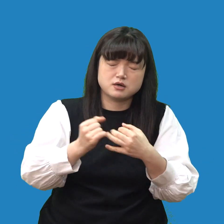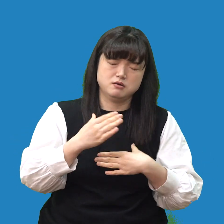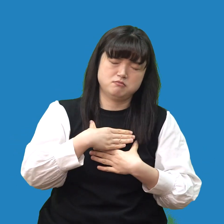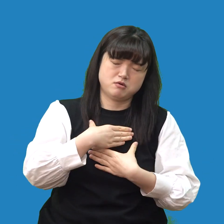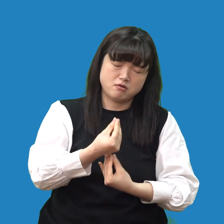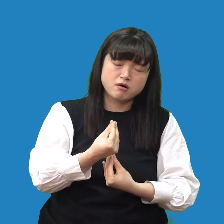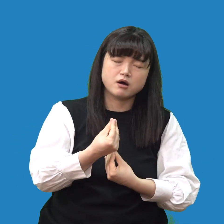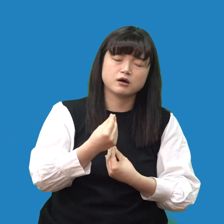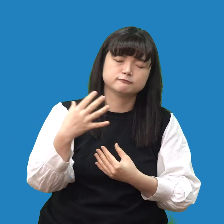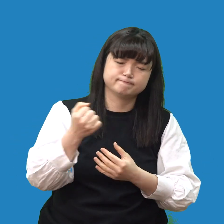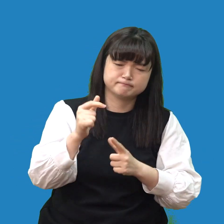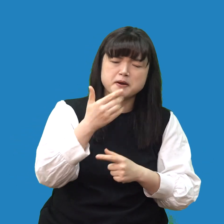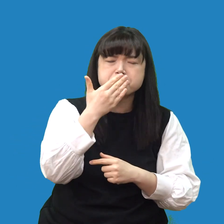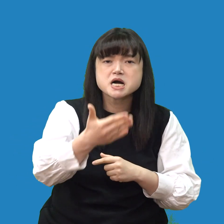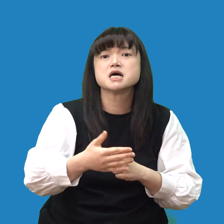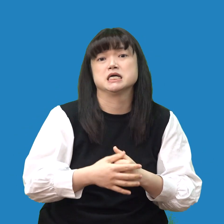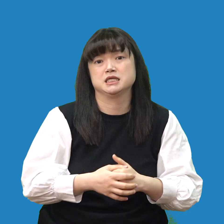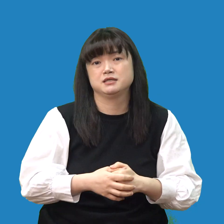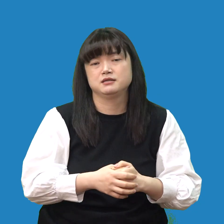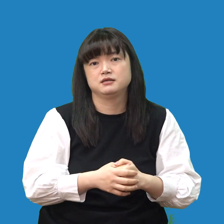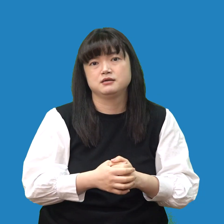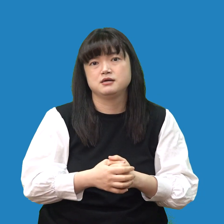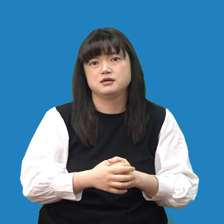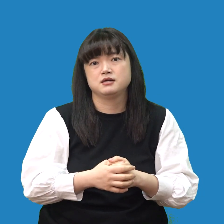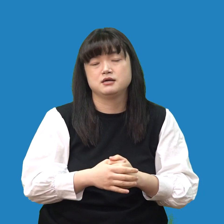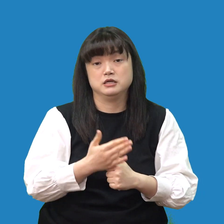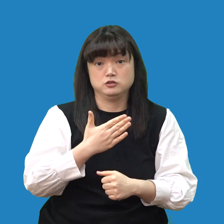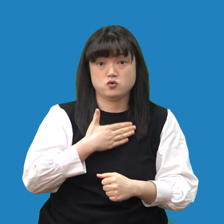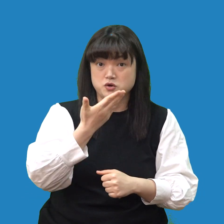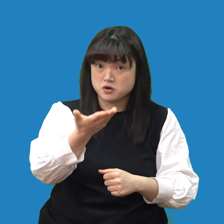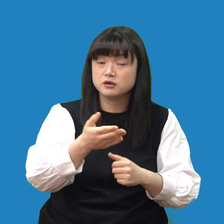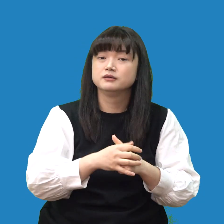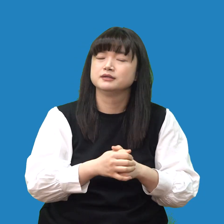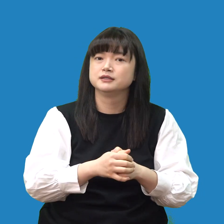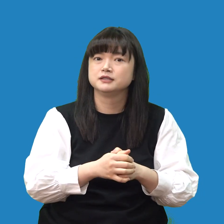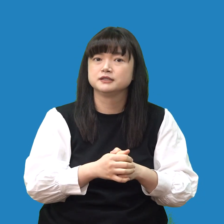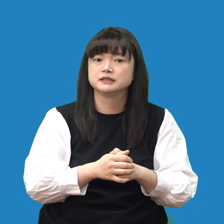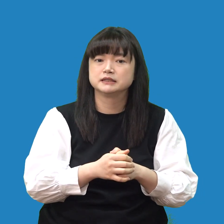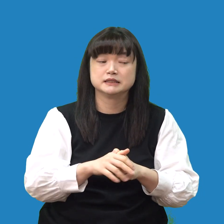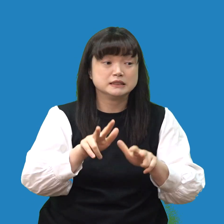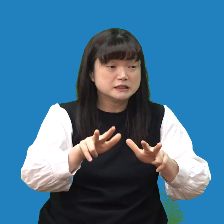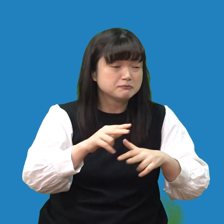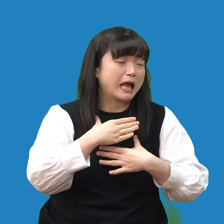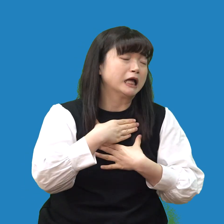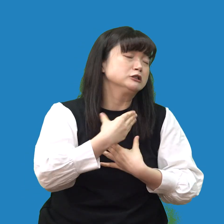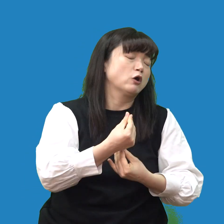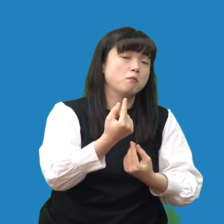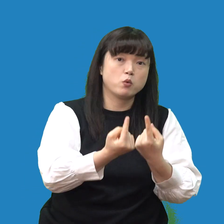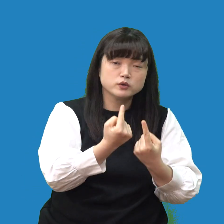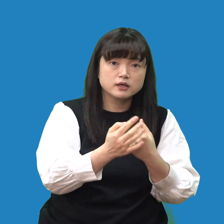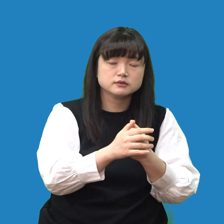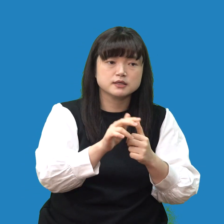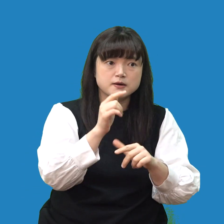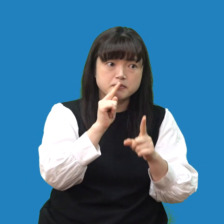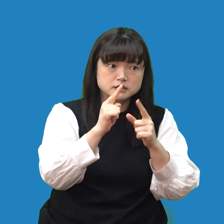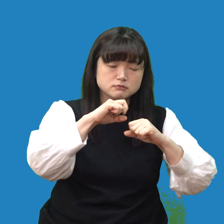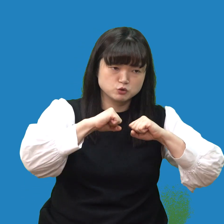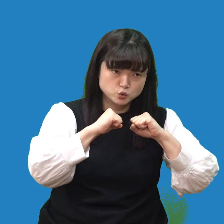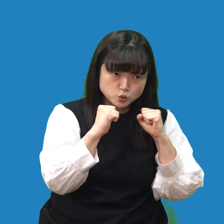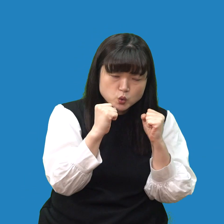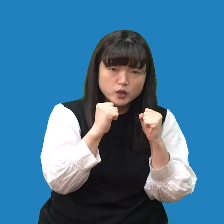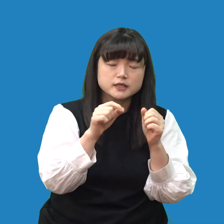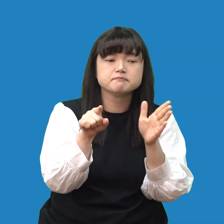평강을 지속적으로 누리게 될 것입니다. 저와 여러분들이 당장의 안정보다도 끝까지 말씀에